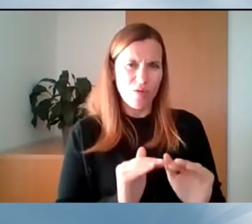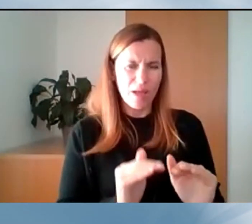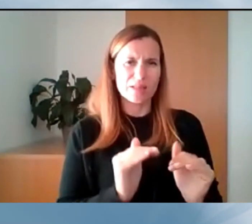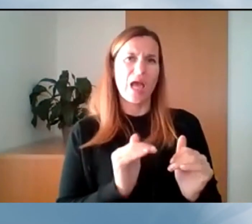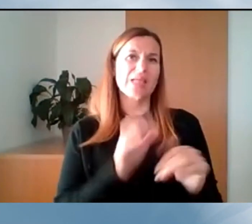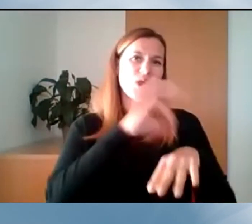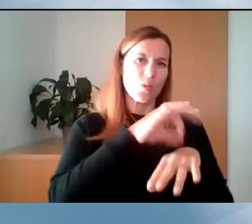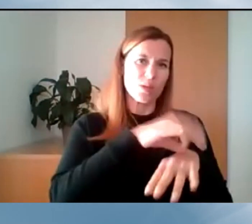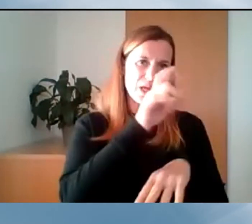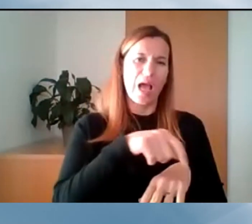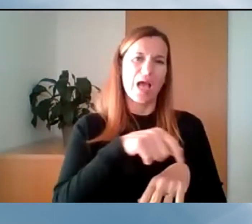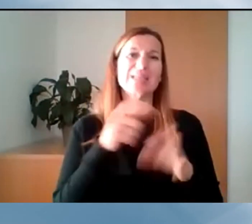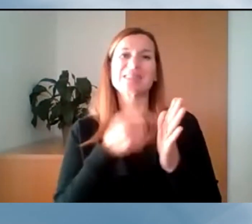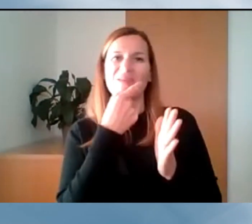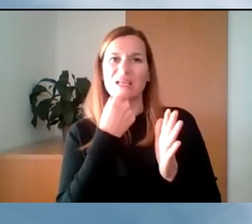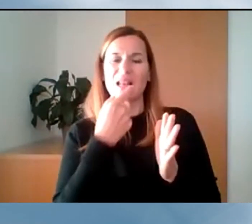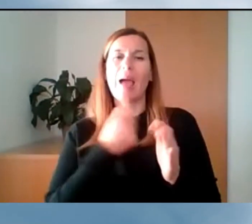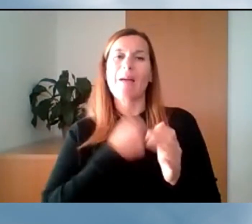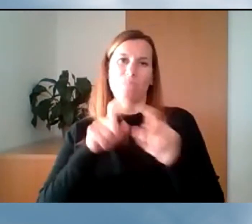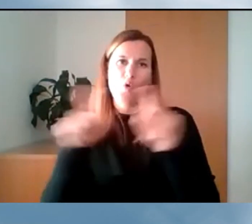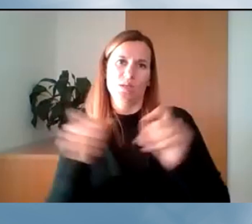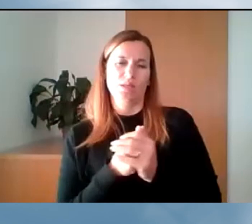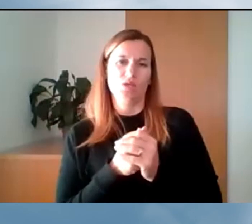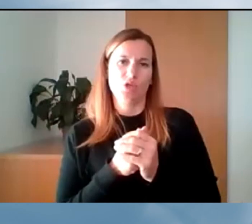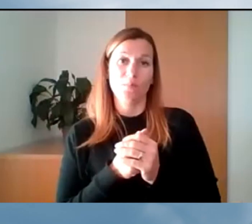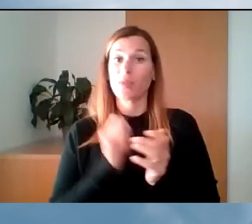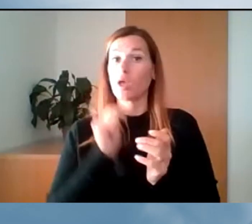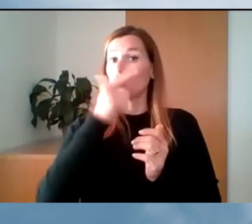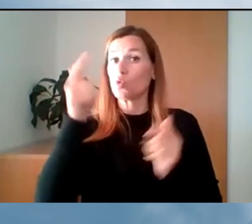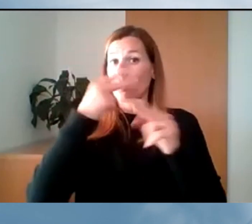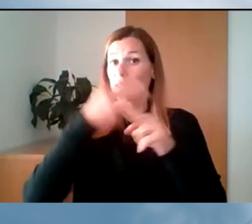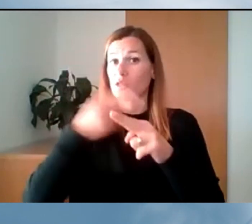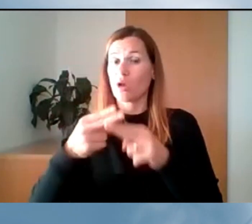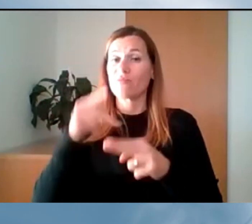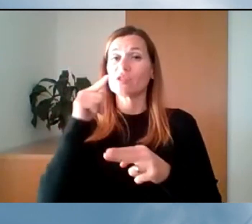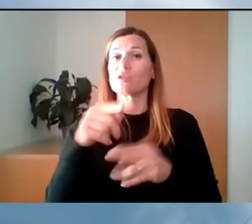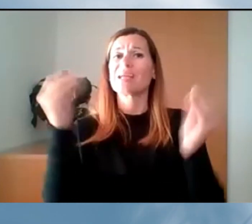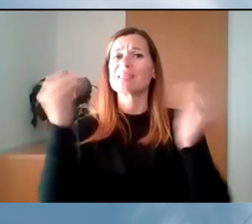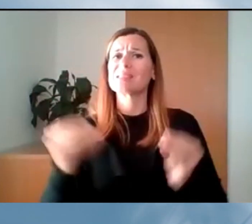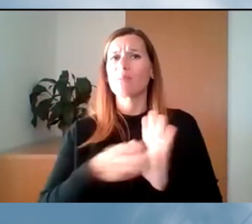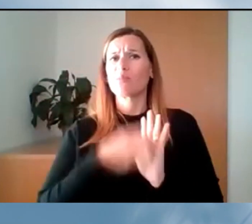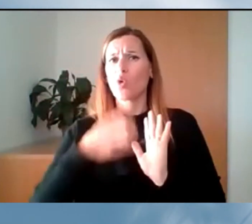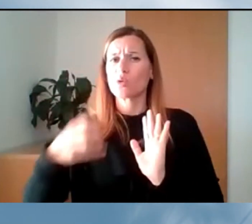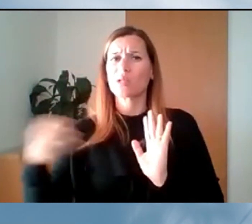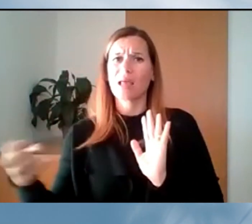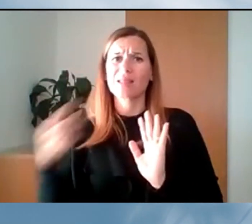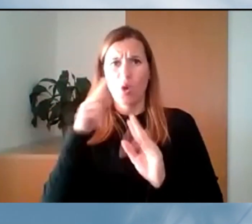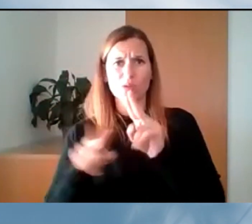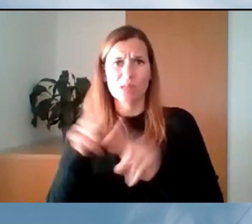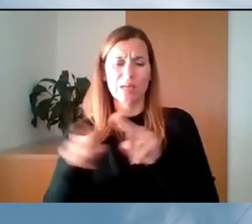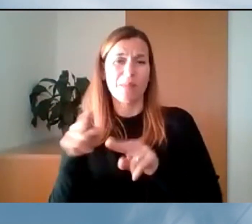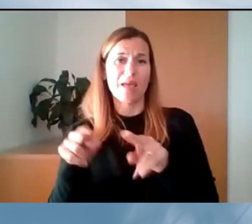zdravnika, zdravila, bolnico. To je ta sistem. No, druge države so ta sistem